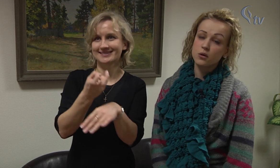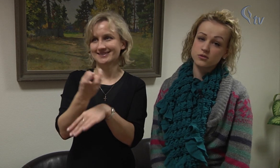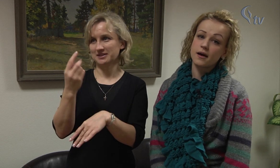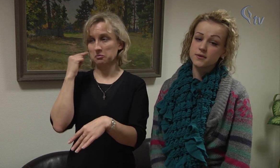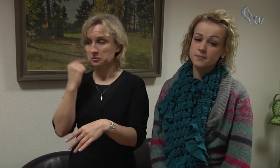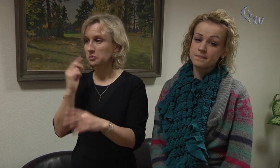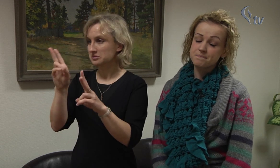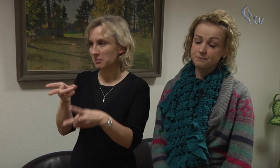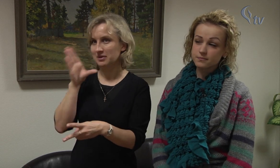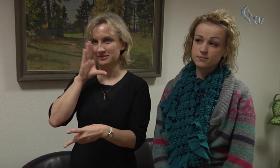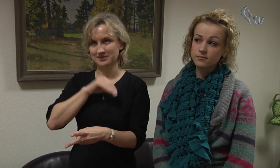jaoks olemas.